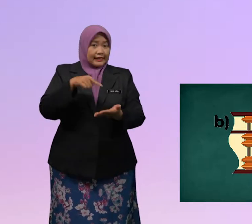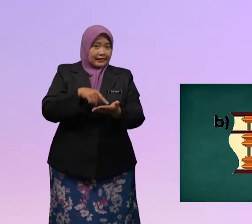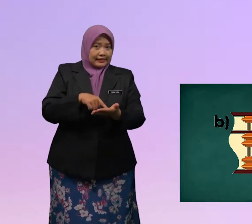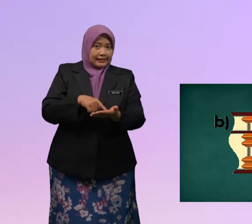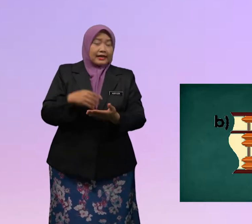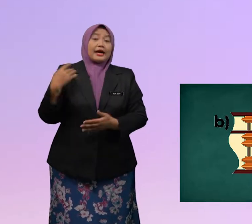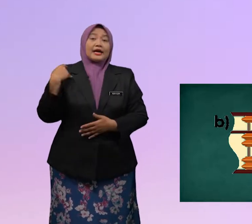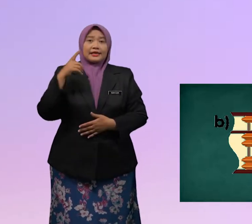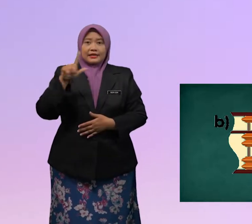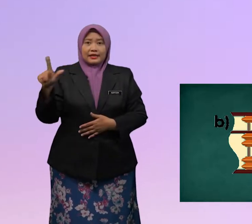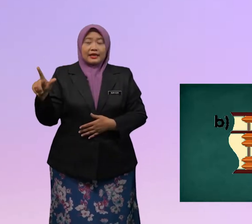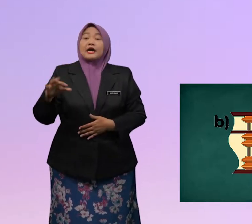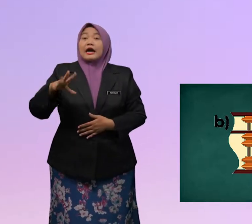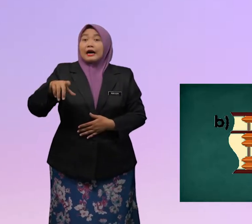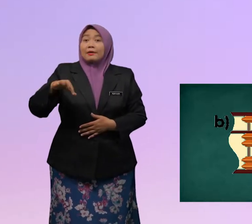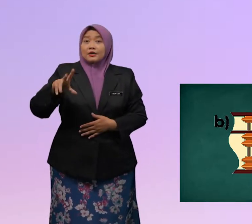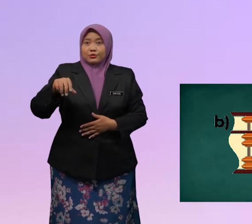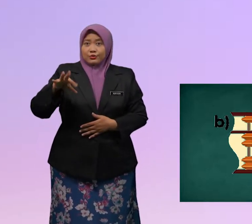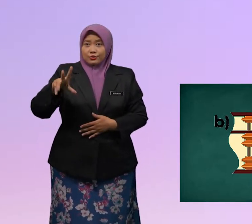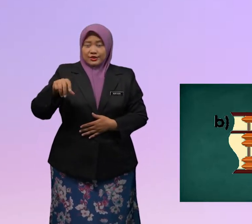Ini adalah abakus.